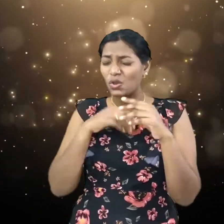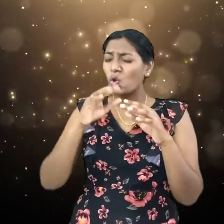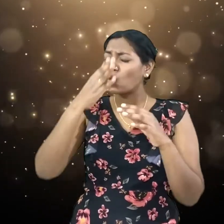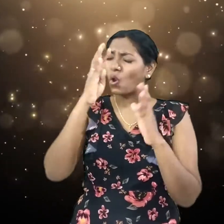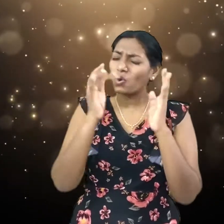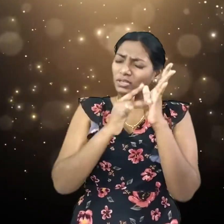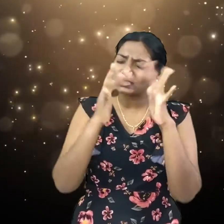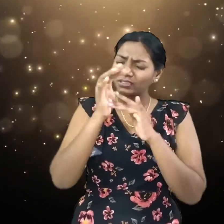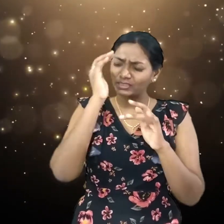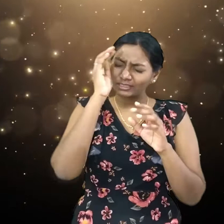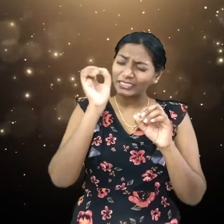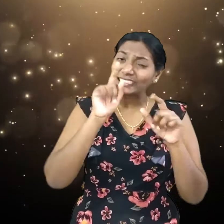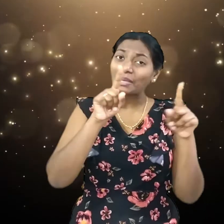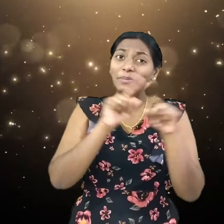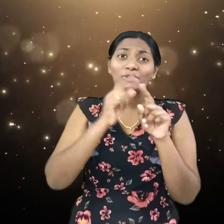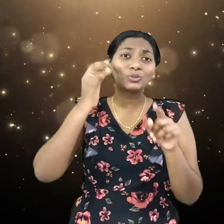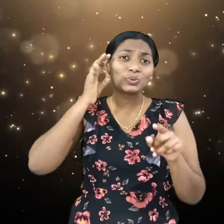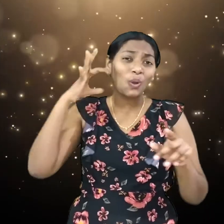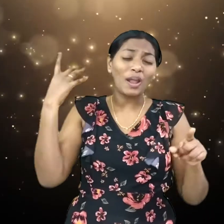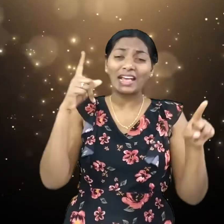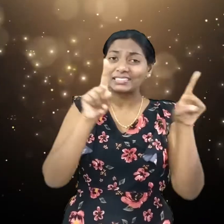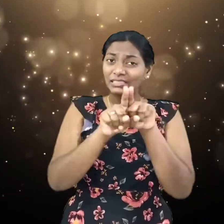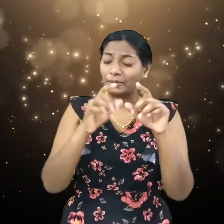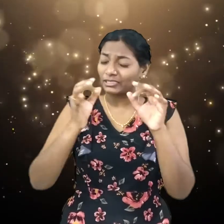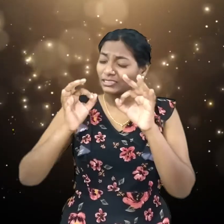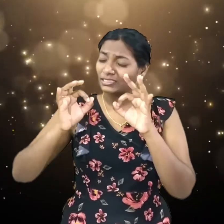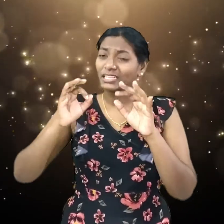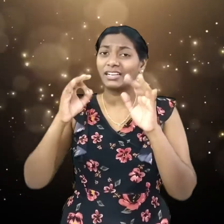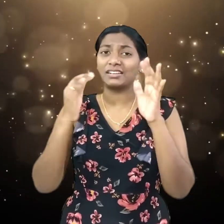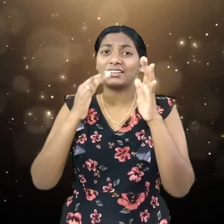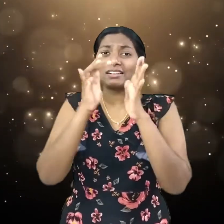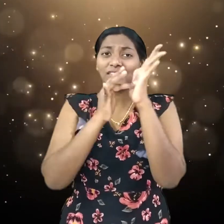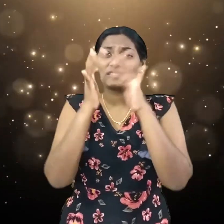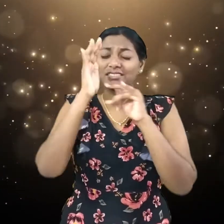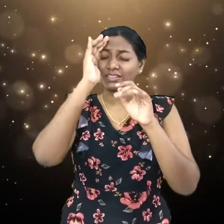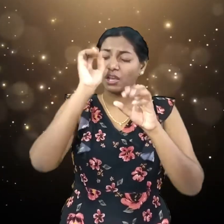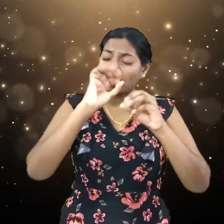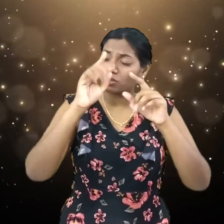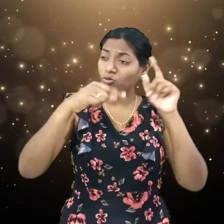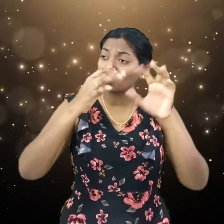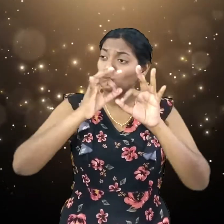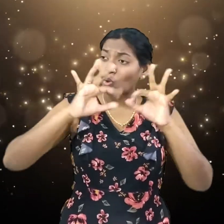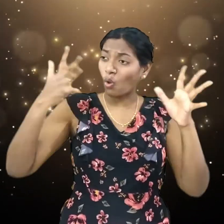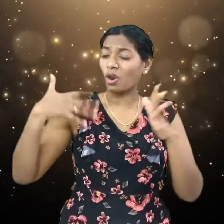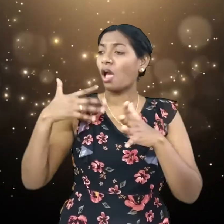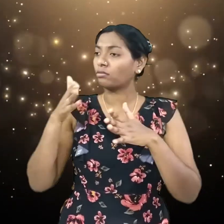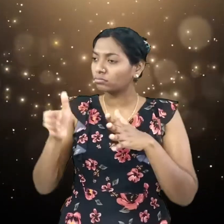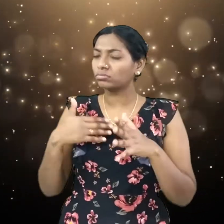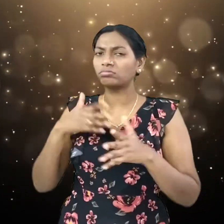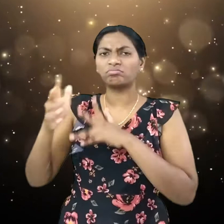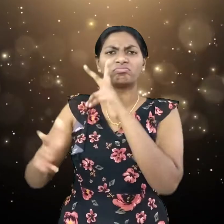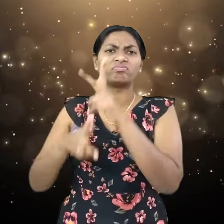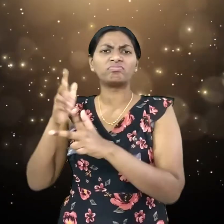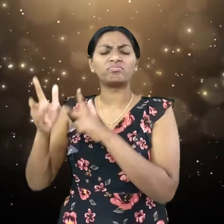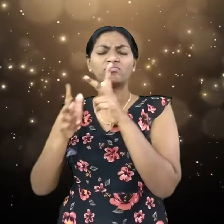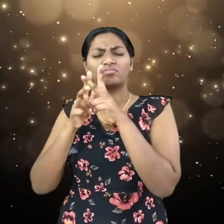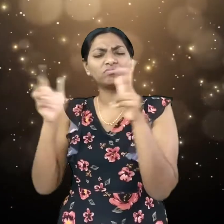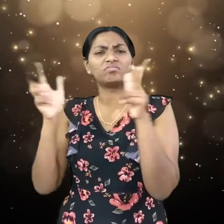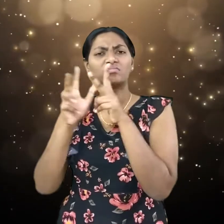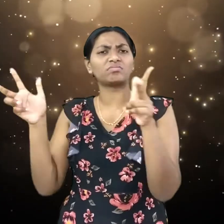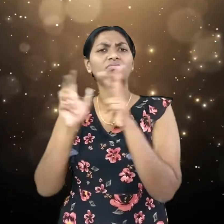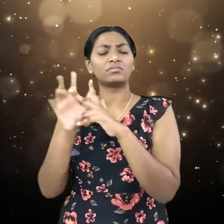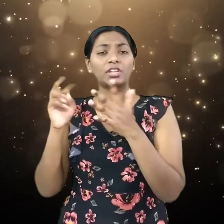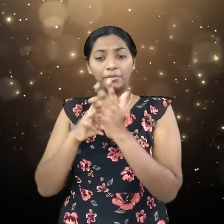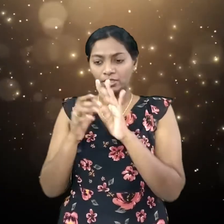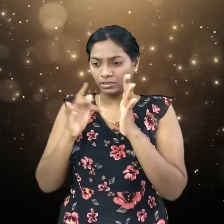ऑफ क्राइस्ट। एक मसीह को, मसीह की जिंदगी निकल जाएगी पता करने में कि वो कितना अमीर है, ये बताने की कोशिश